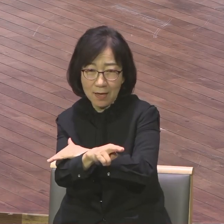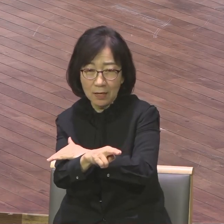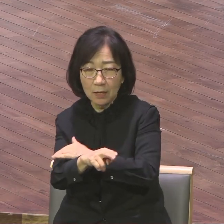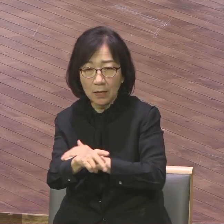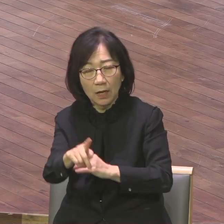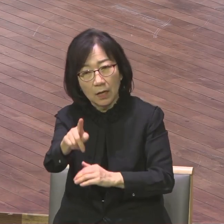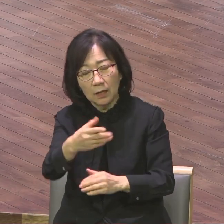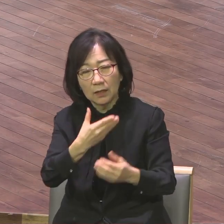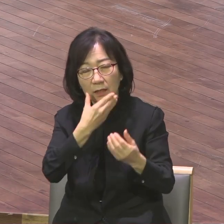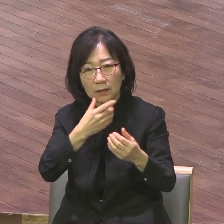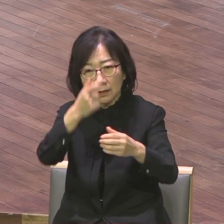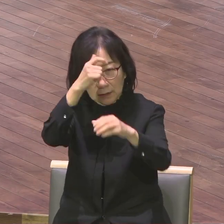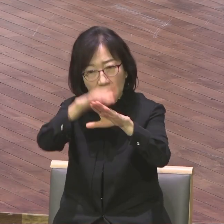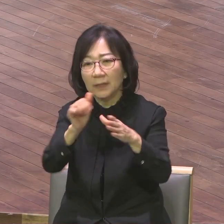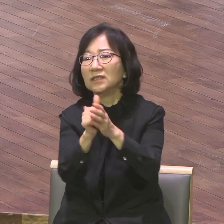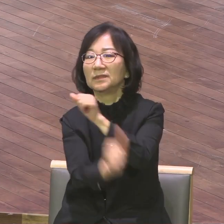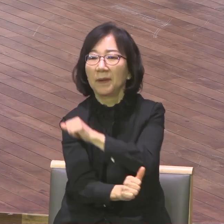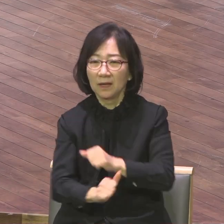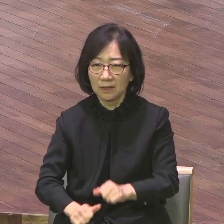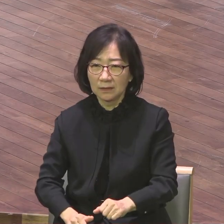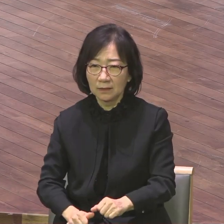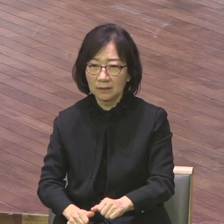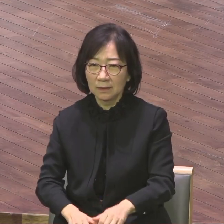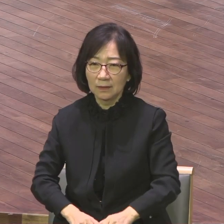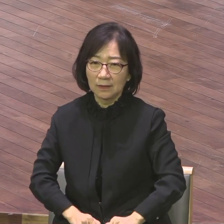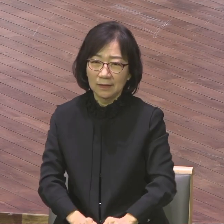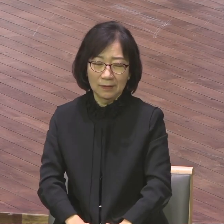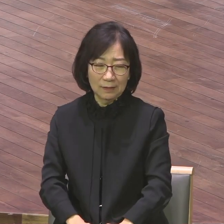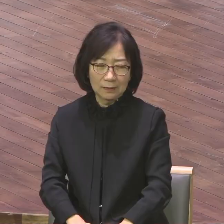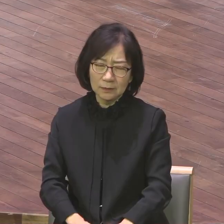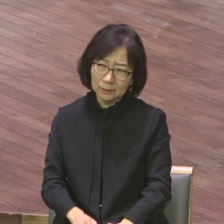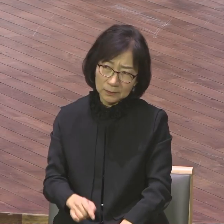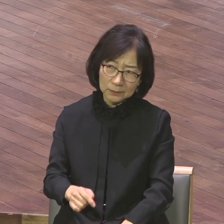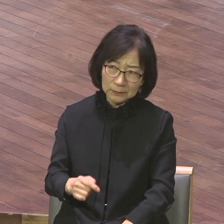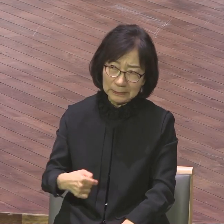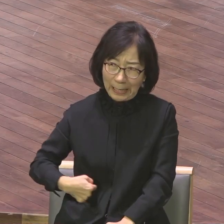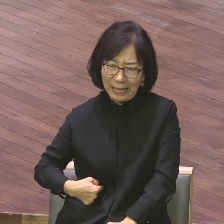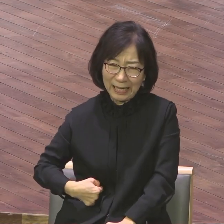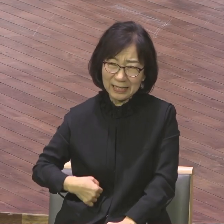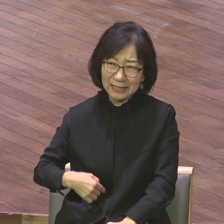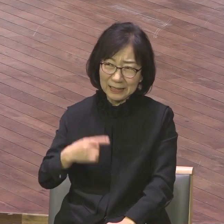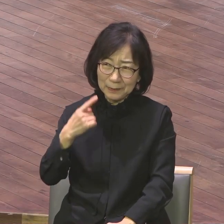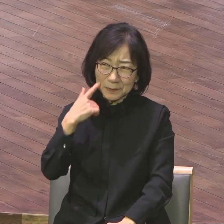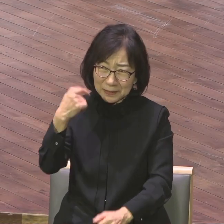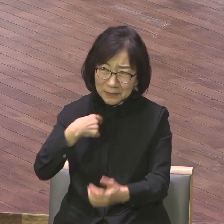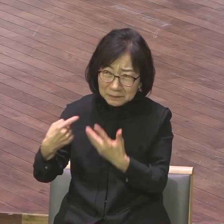아멘. 아니, 목사님 어째 나를 봤나, 어떻게 내 말 하냐.